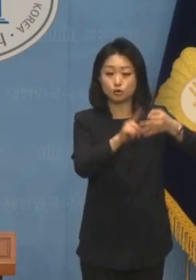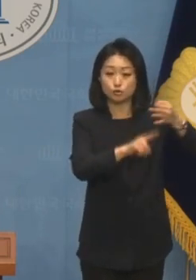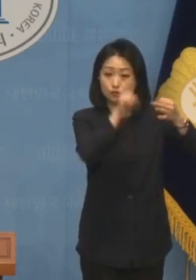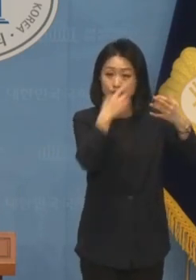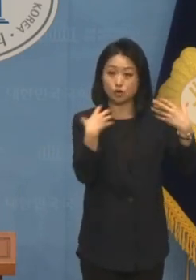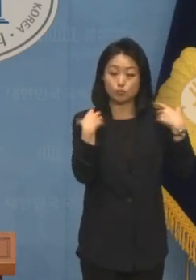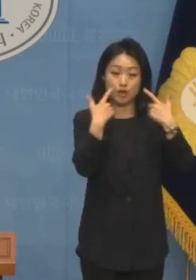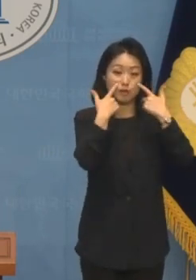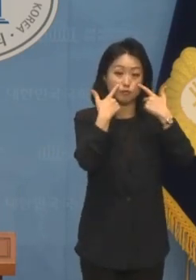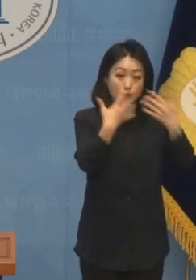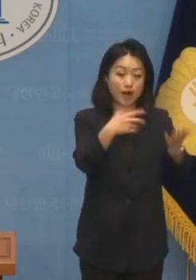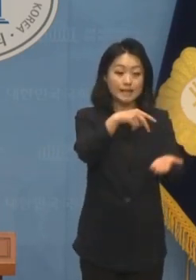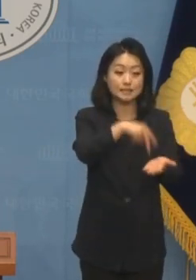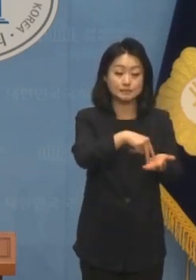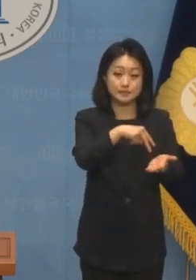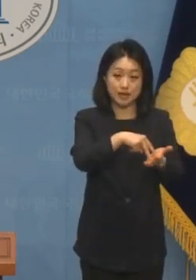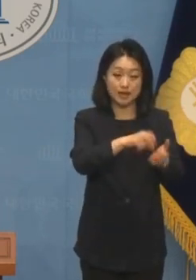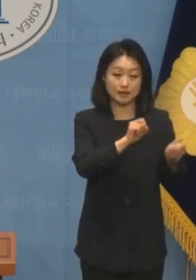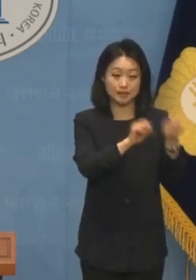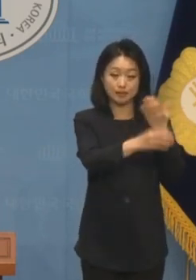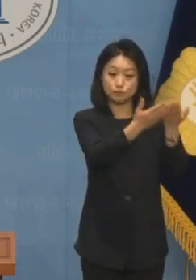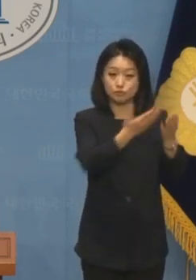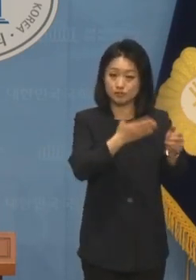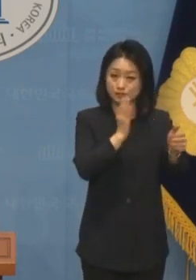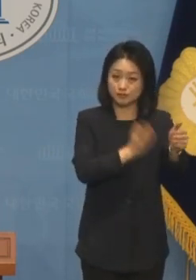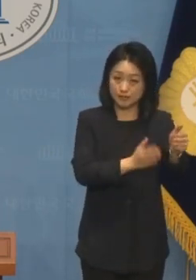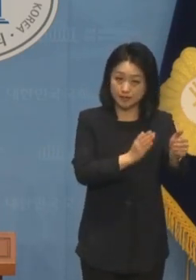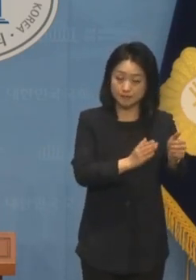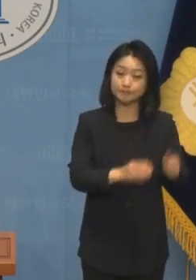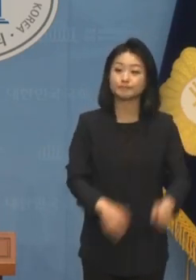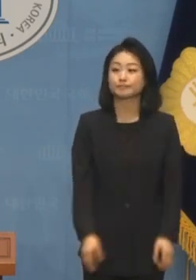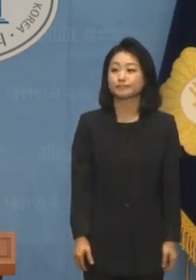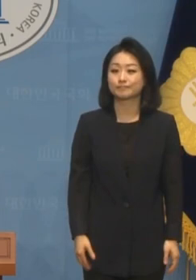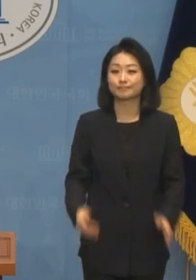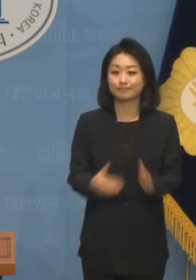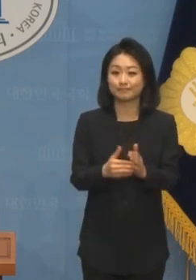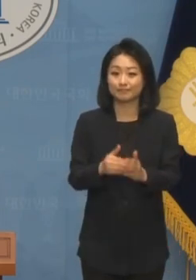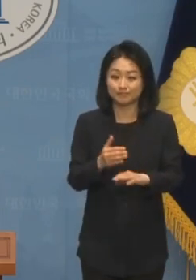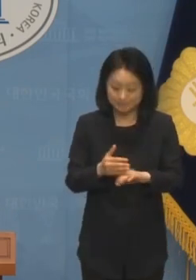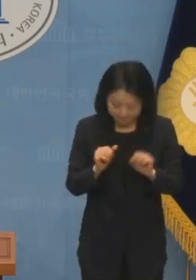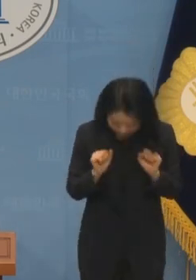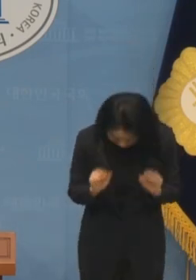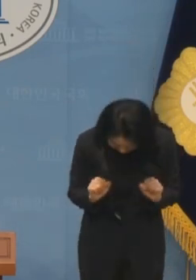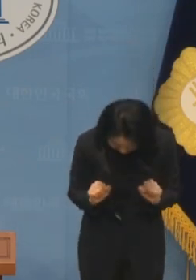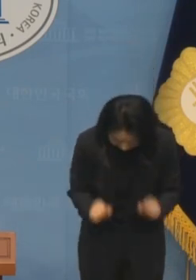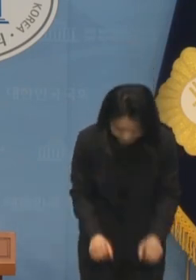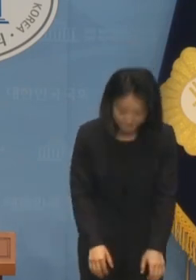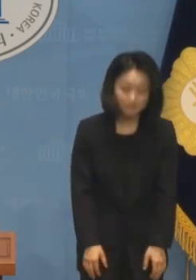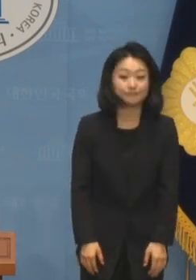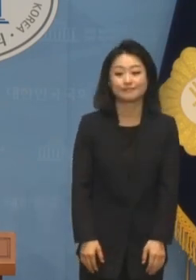정부의 분명한 입장을 요구합니다. 이상입니다.